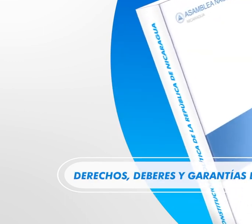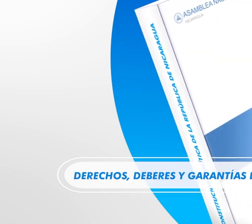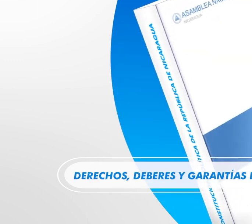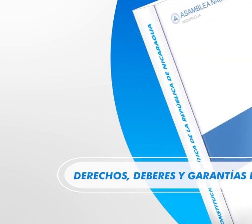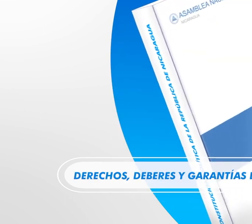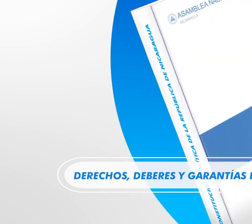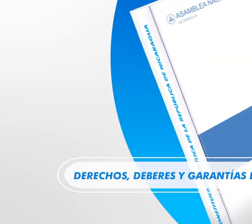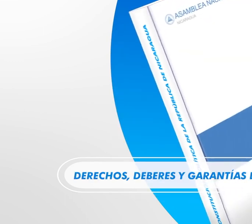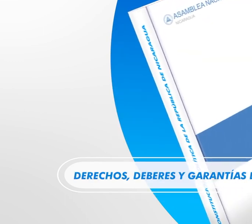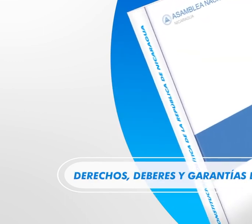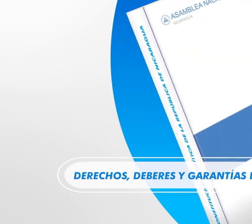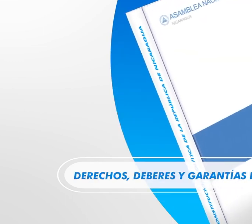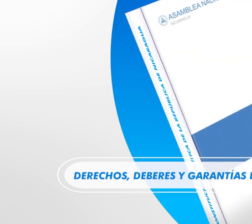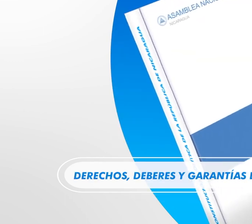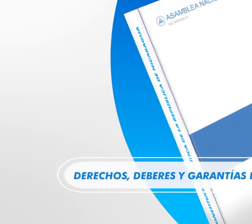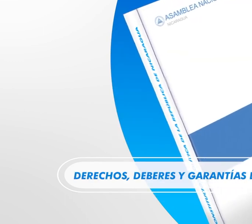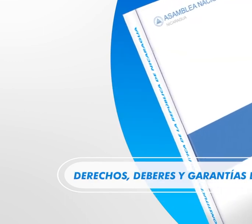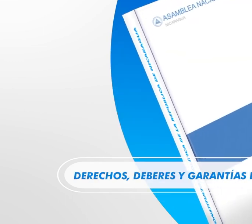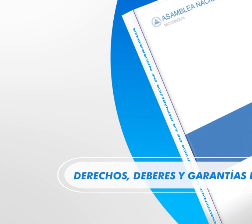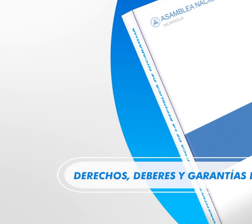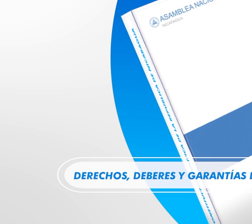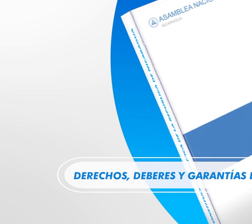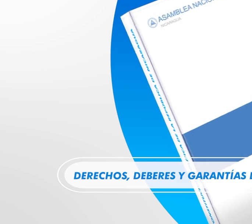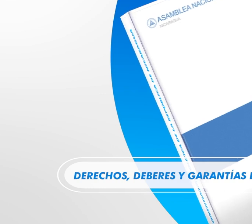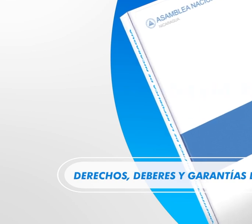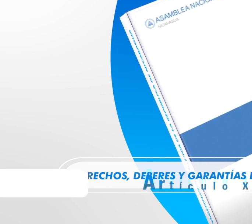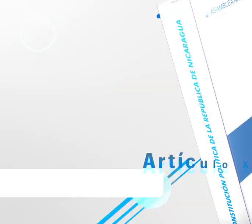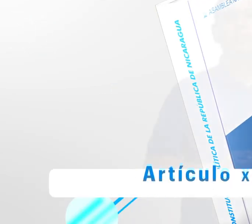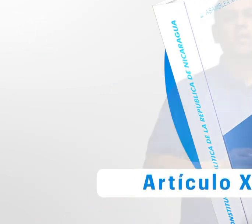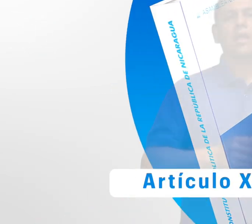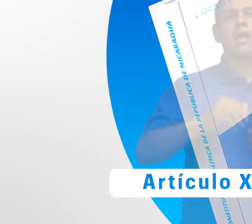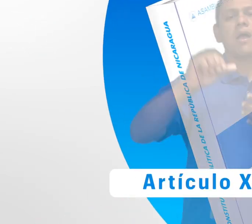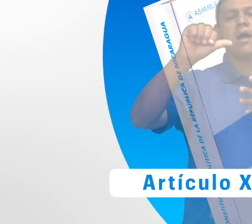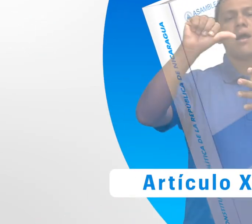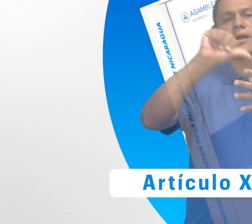Derechos, deberes y garantías del pueblo nicaragüense.